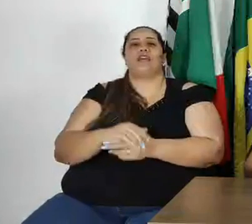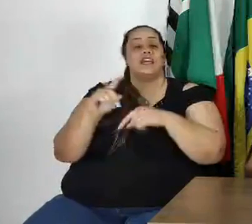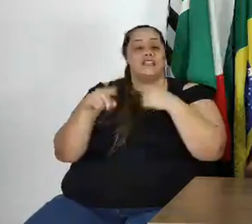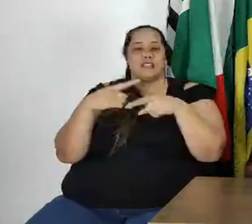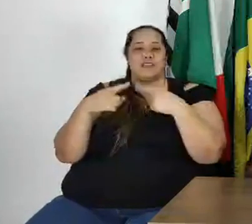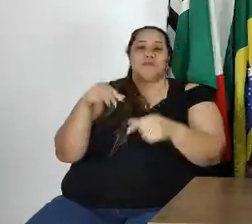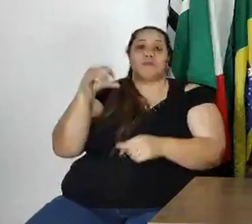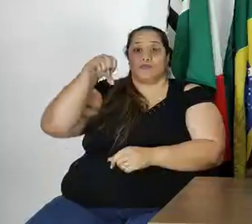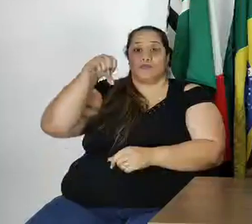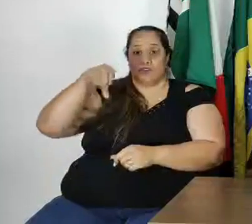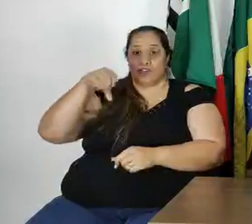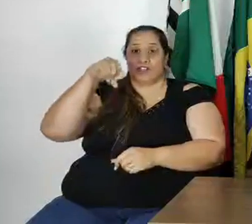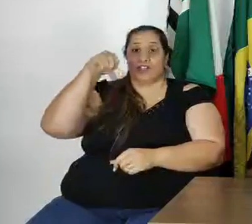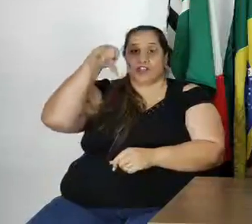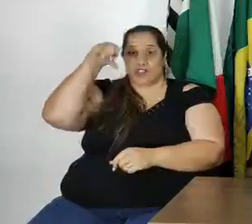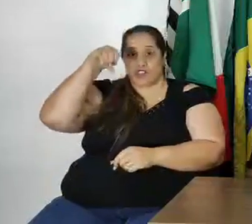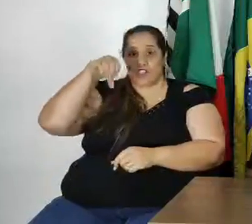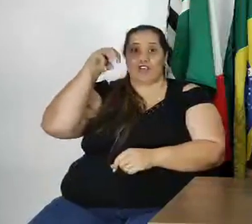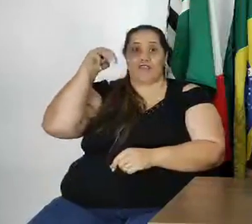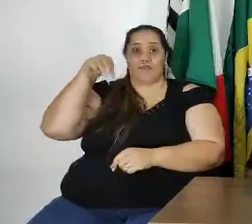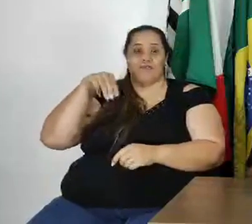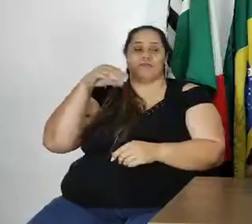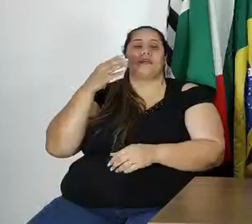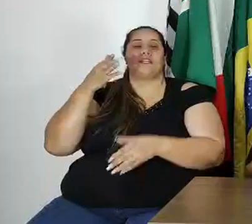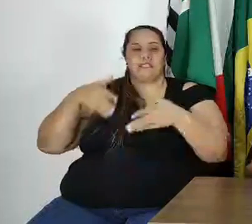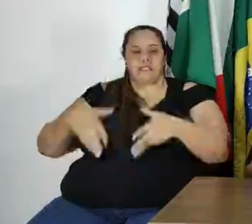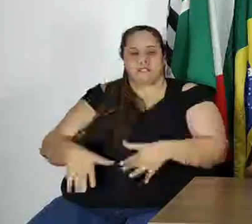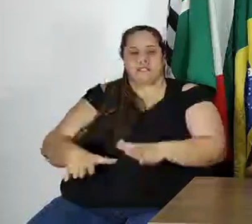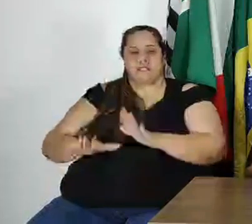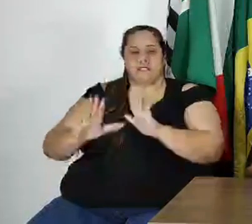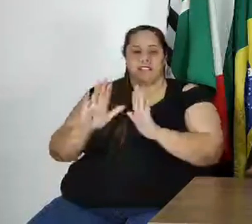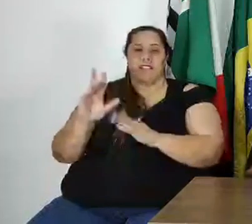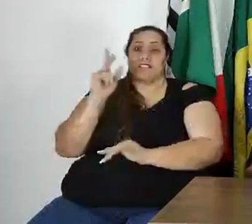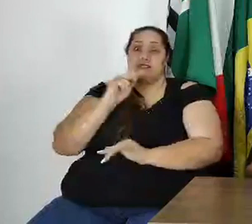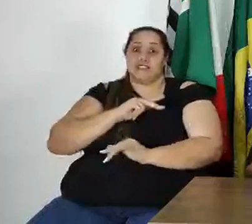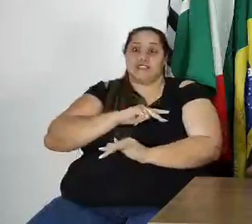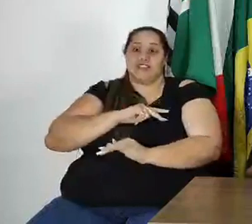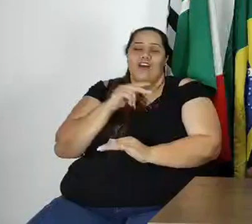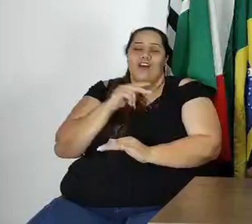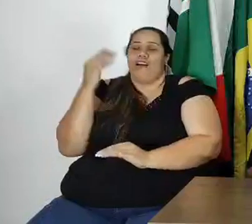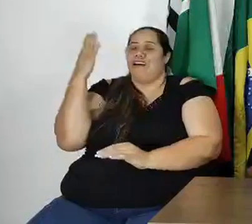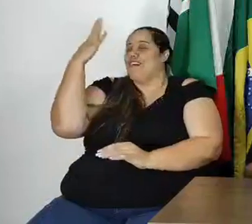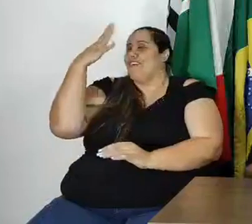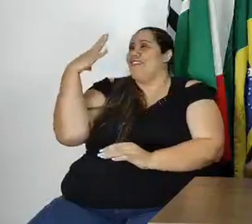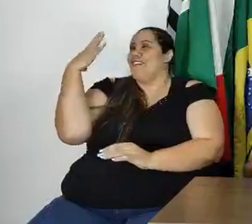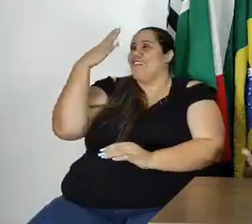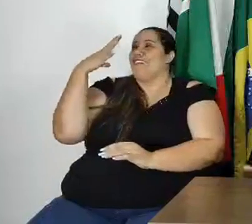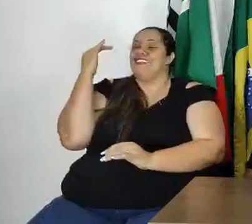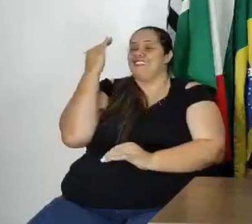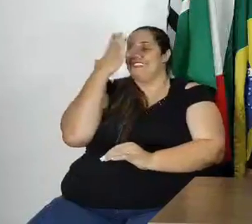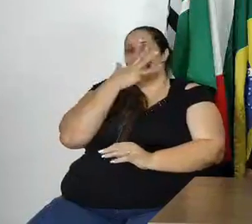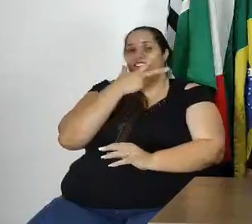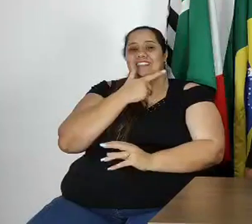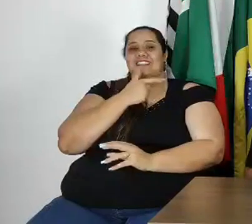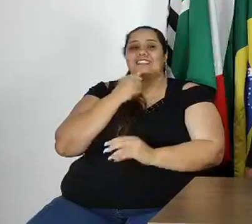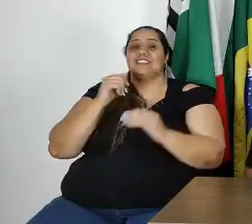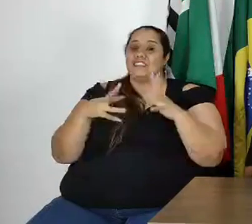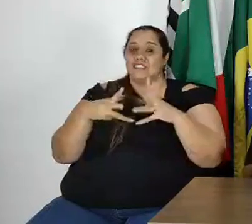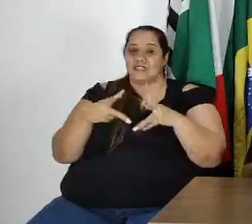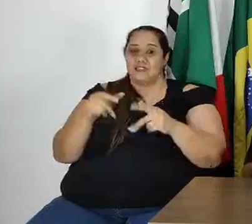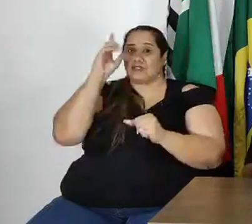que você fica admirada todos os dias. Você fica admirando a perfeição que é as coisas de